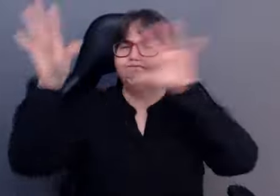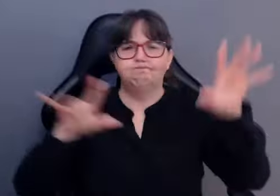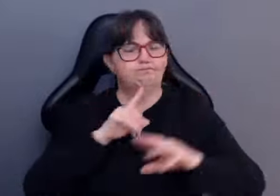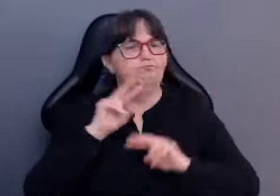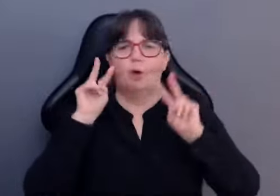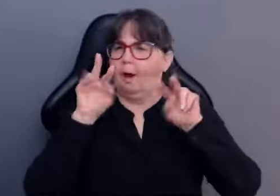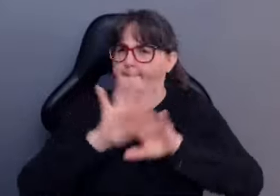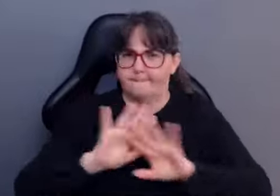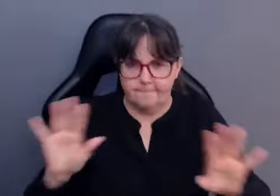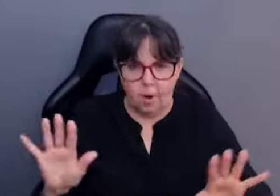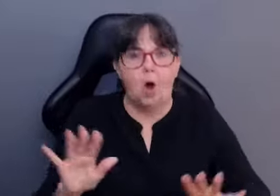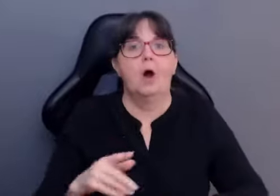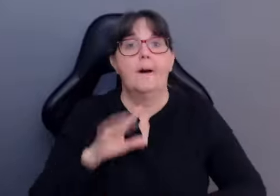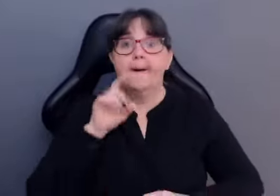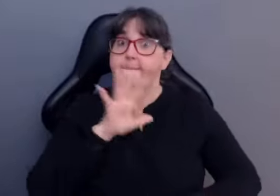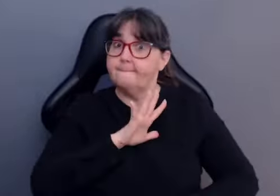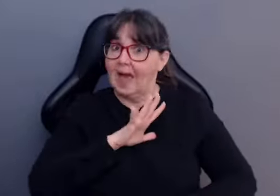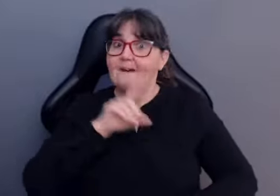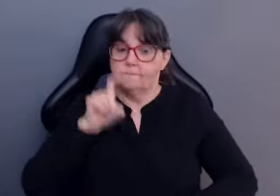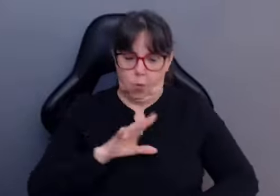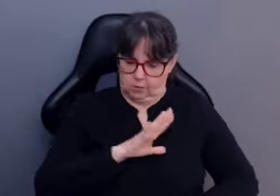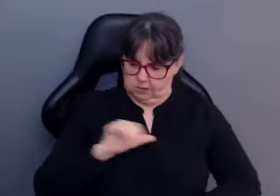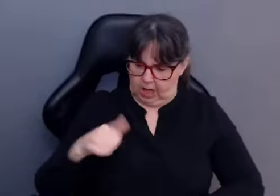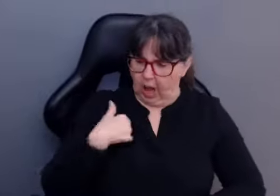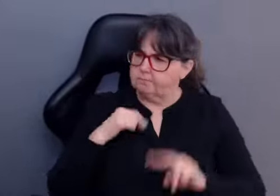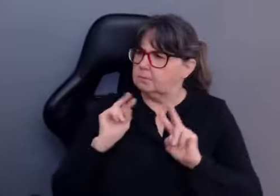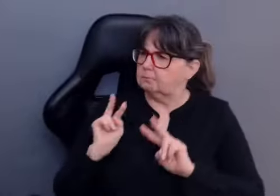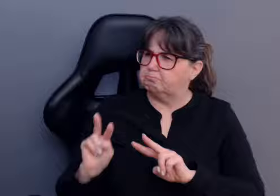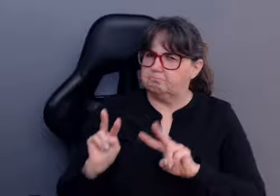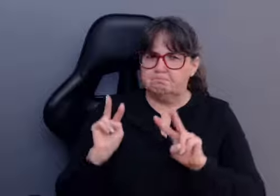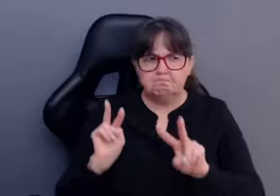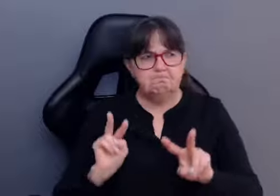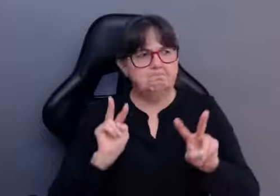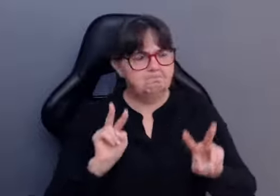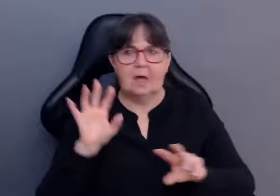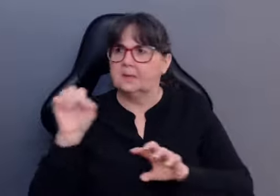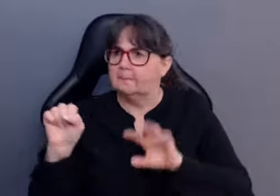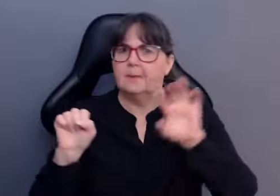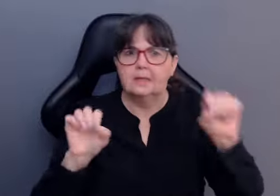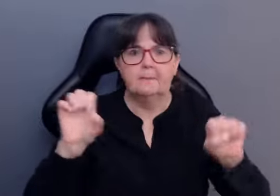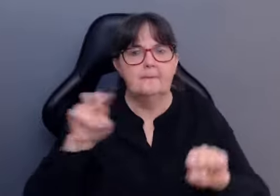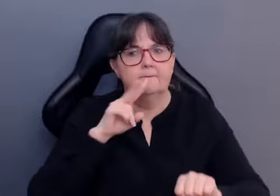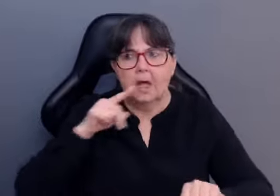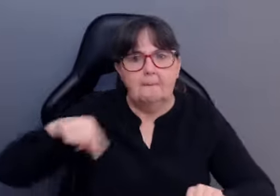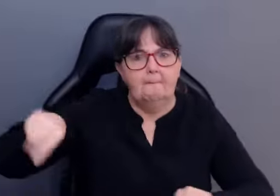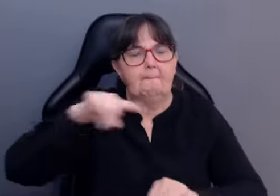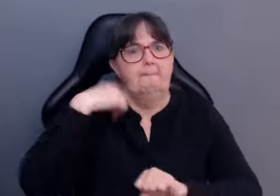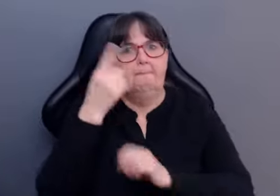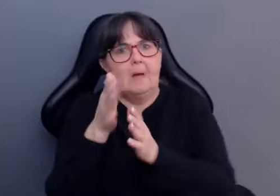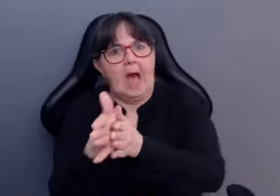l'avis du conseil d'administration, ont manifesté un intérêt particulier pour